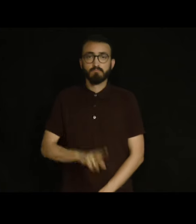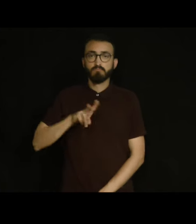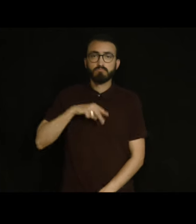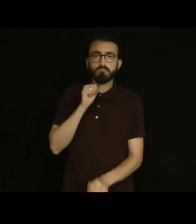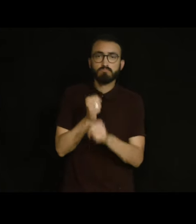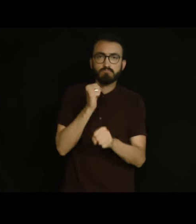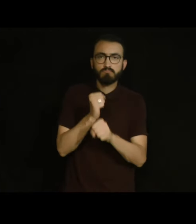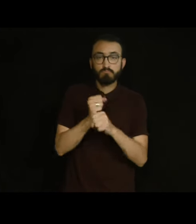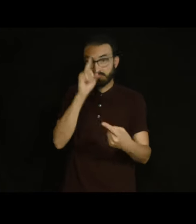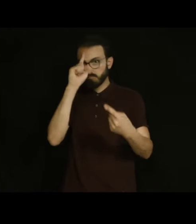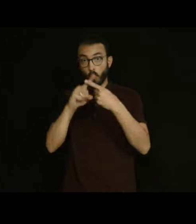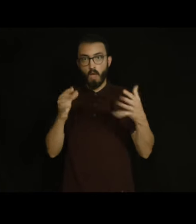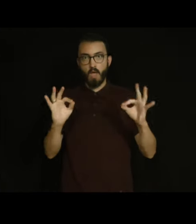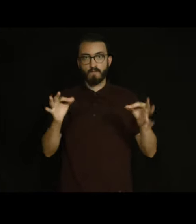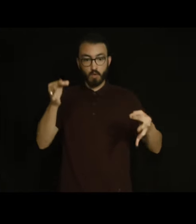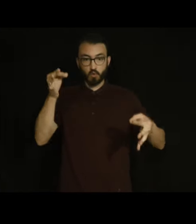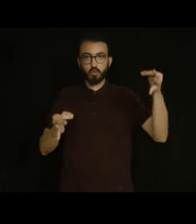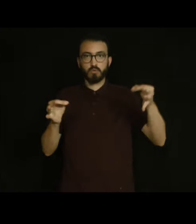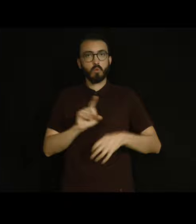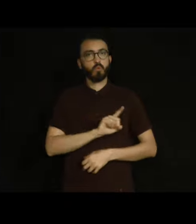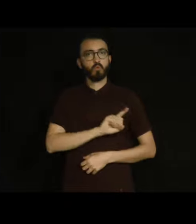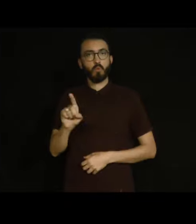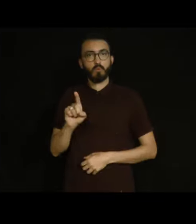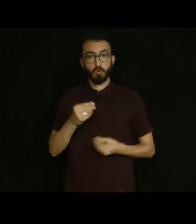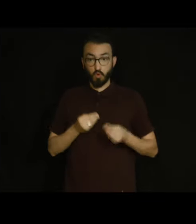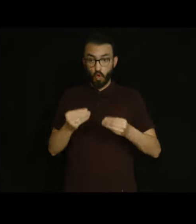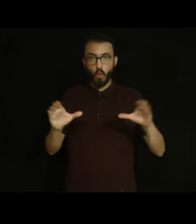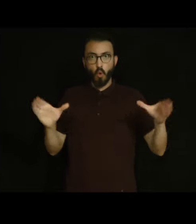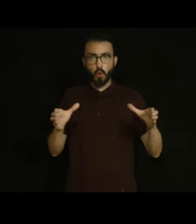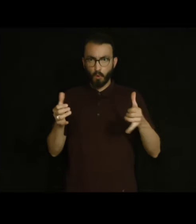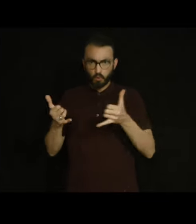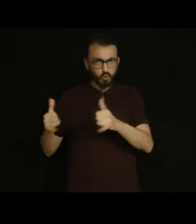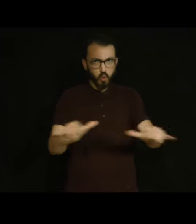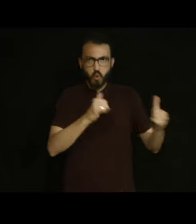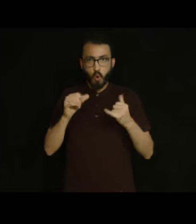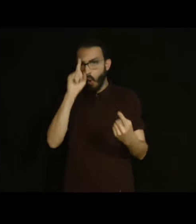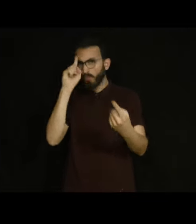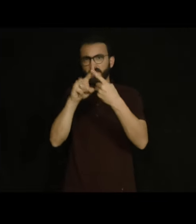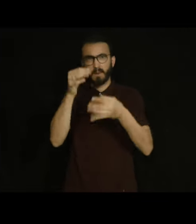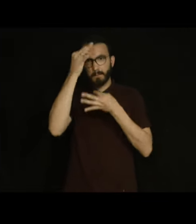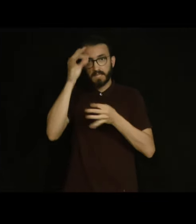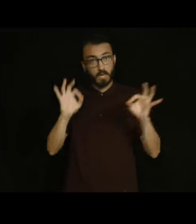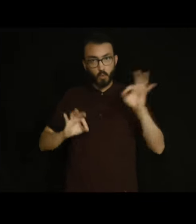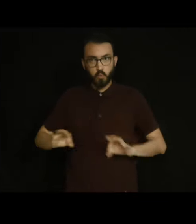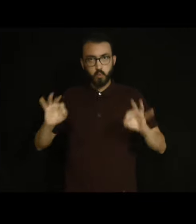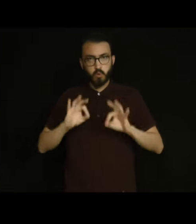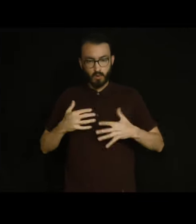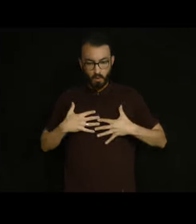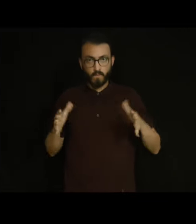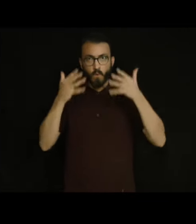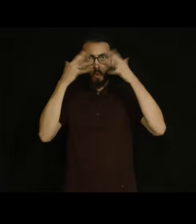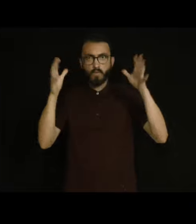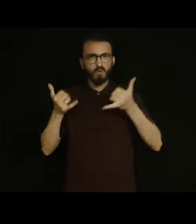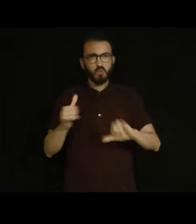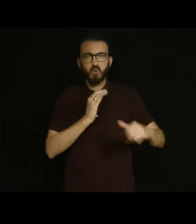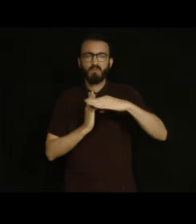Le non-jugement fait partie du travail. Le but du jeu, c'est d'ouvrir les gens. C'est aussi très caricatural tout ça pour l'instant. On est que vraiment dans le jeu, il n'y a pas de pression, pas